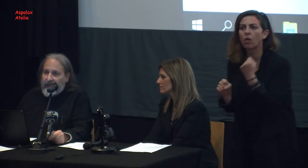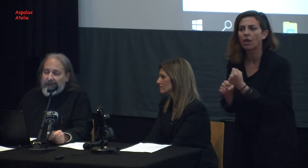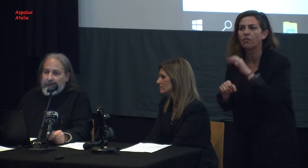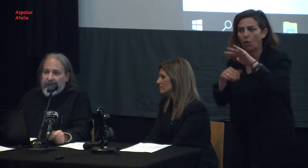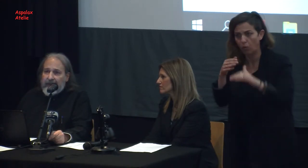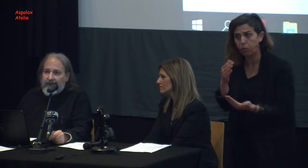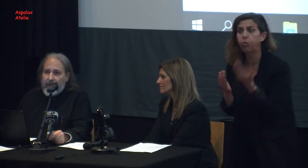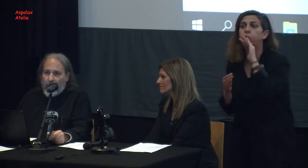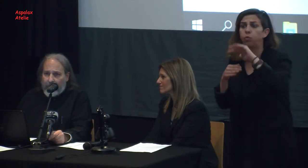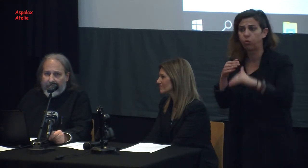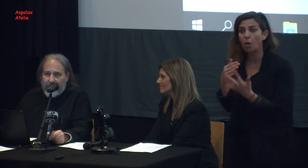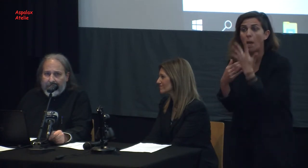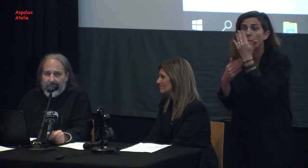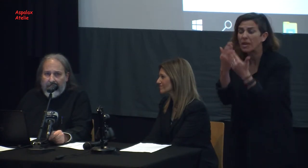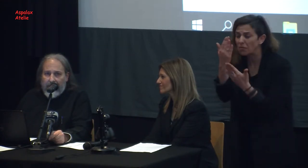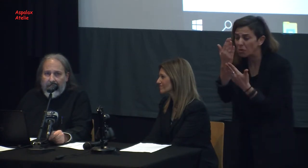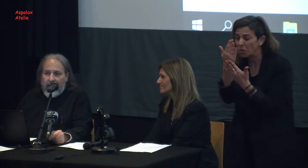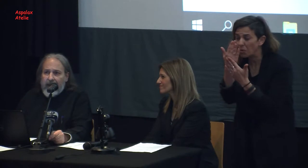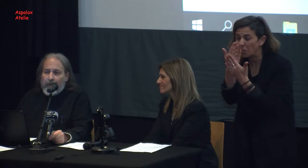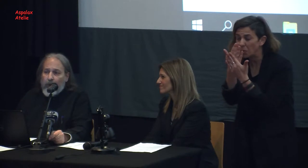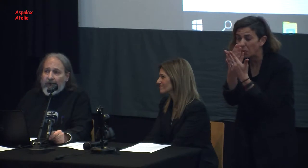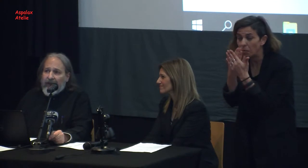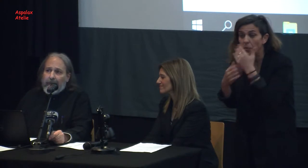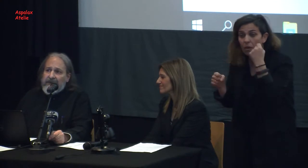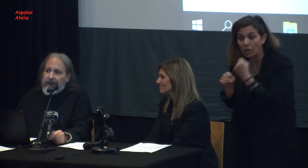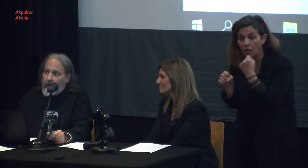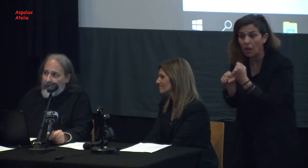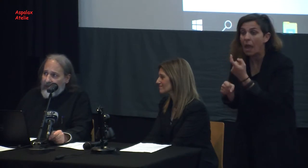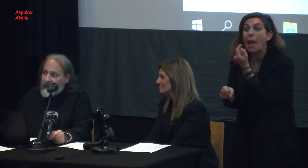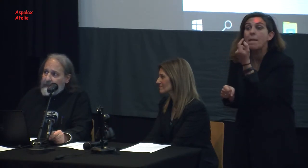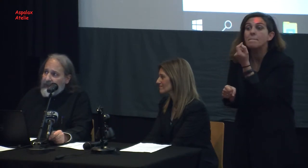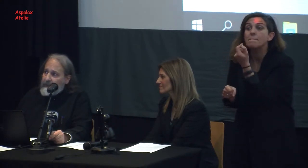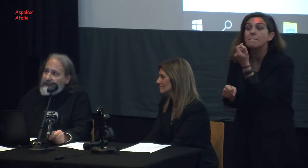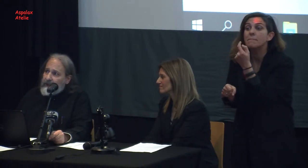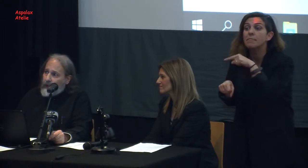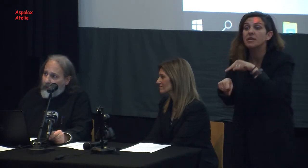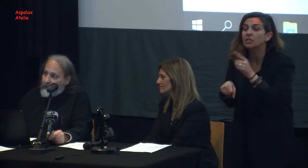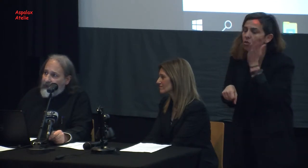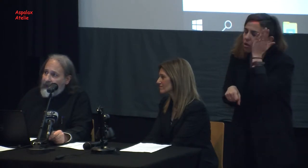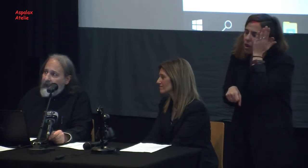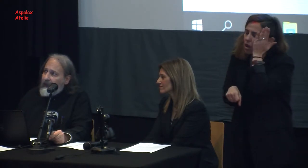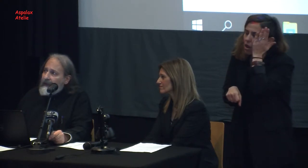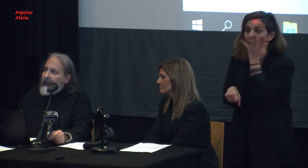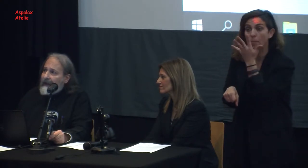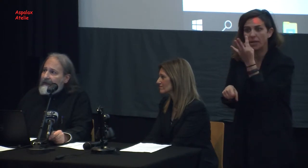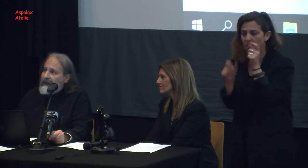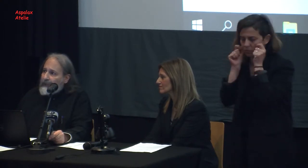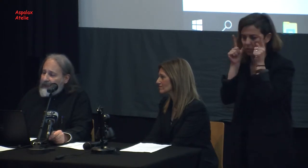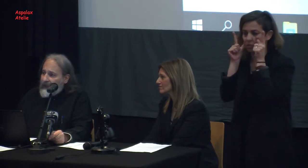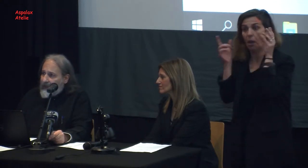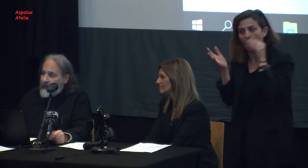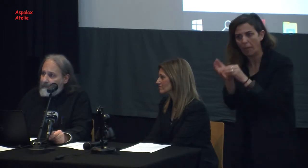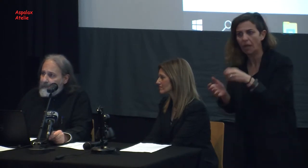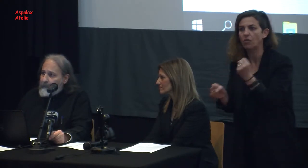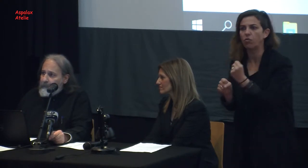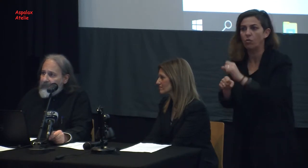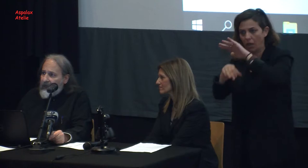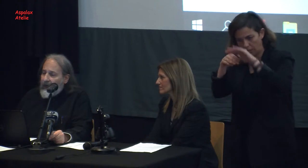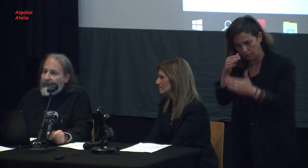βράδυ μέχρι τις 5 τα ξημερώματα. Κοιμόμουν για μισή ώρα και στις 5.30 σηκωνόμουν και άρχιζα από την